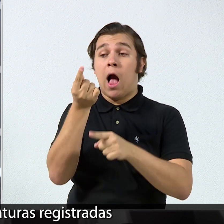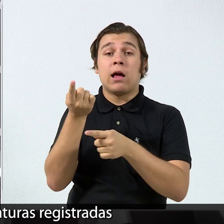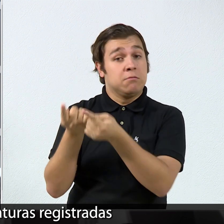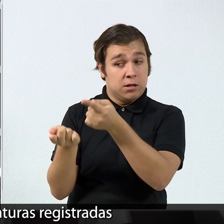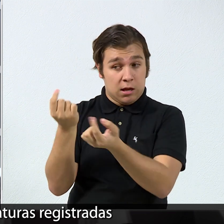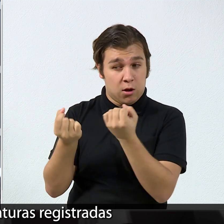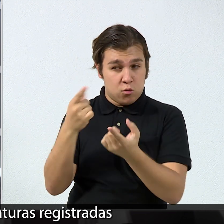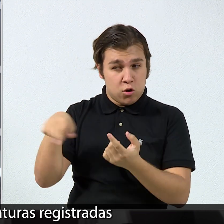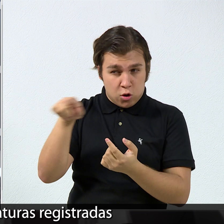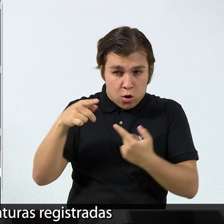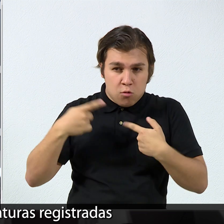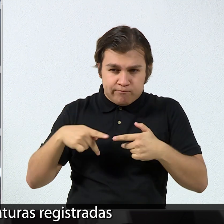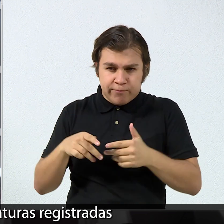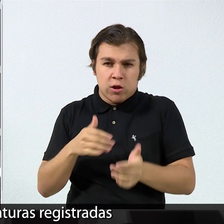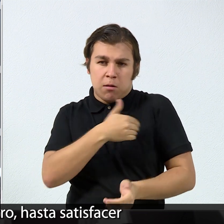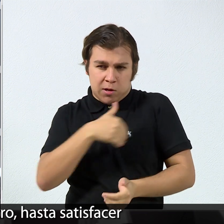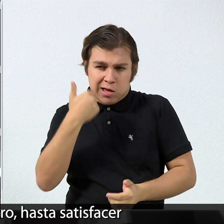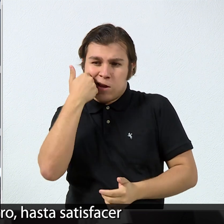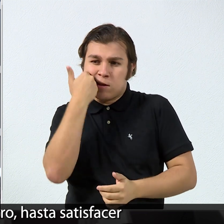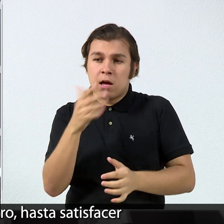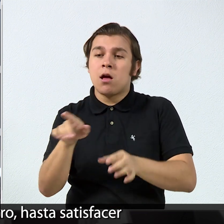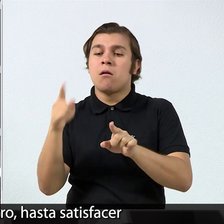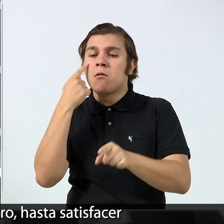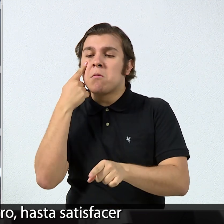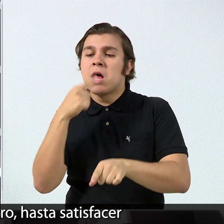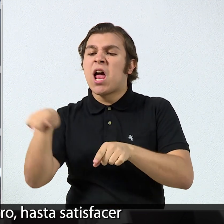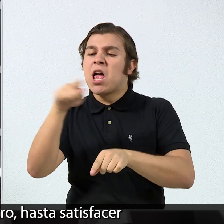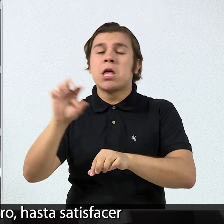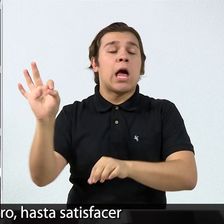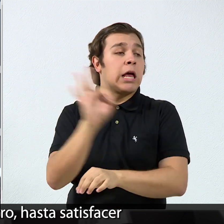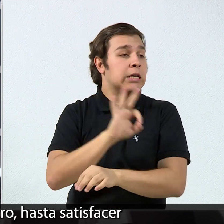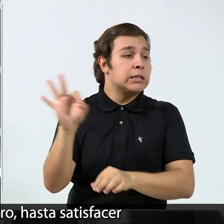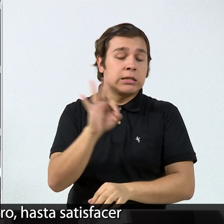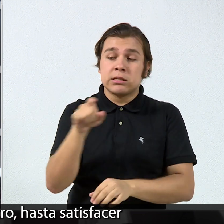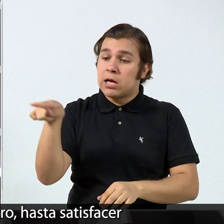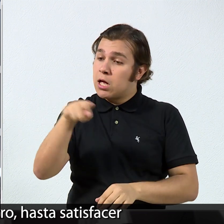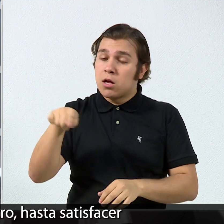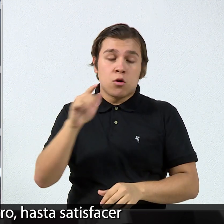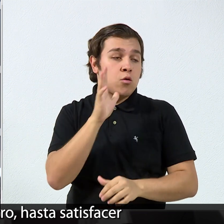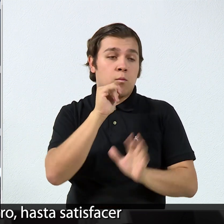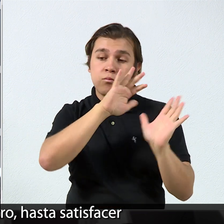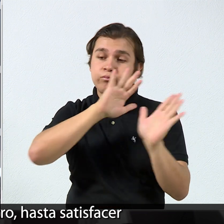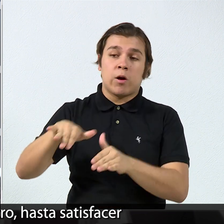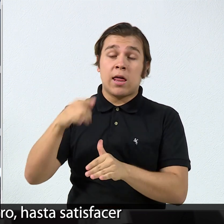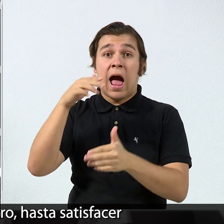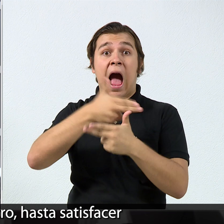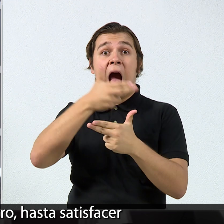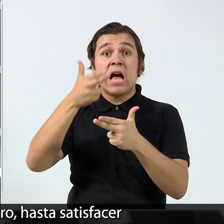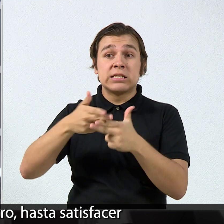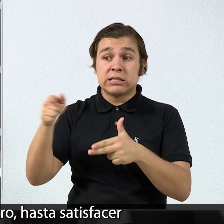registradas para determinar cuáles de ellas perderán su registro hasta satisfacer el requisito.